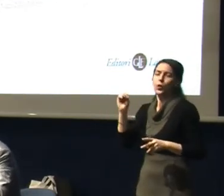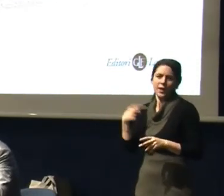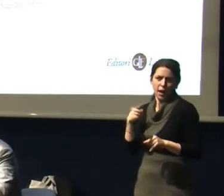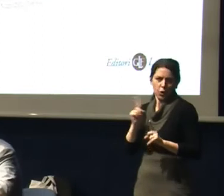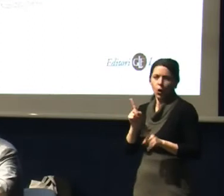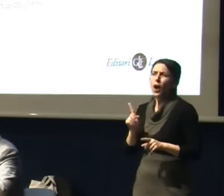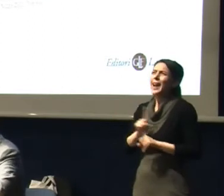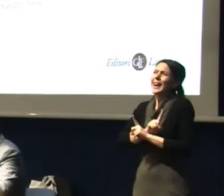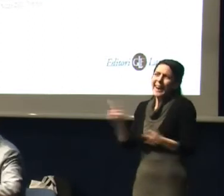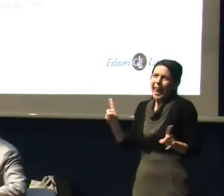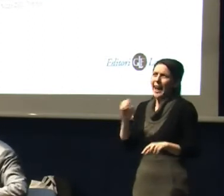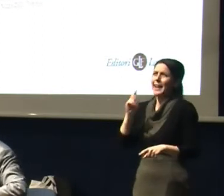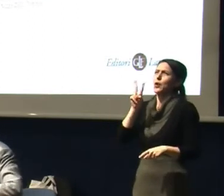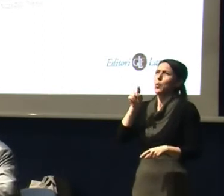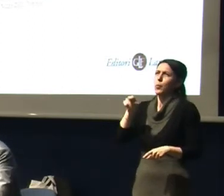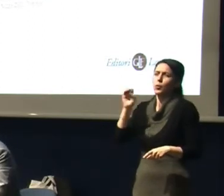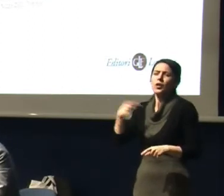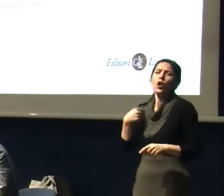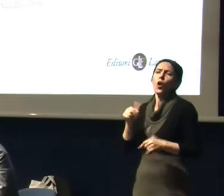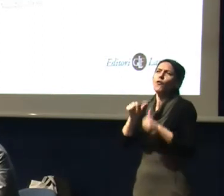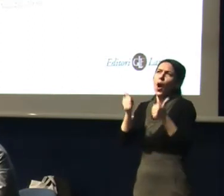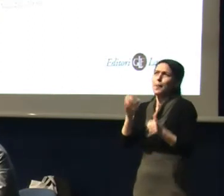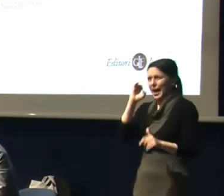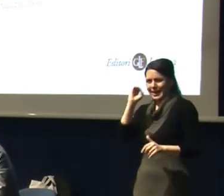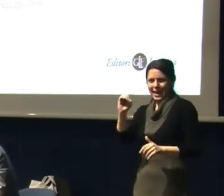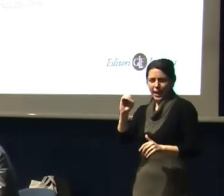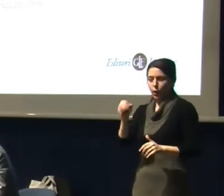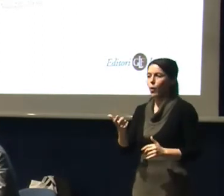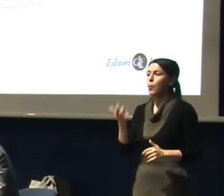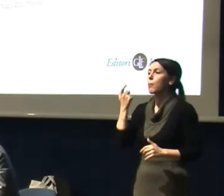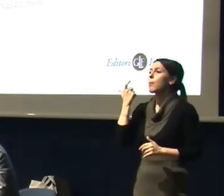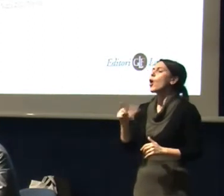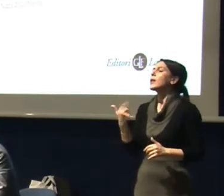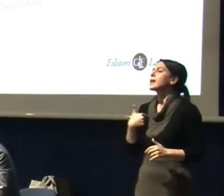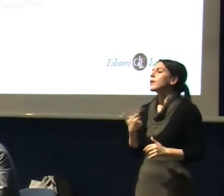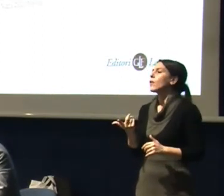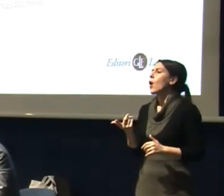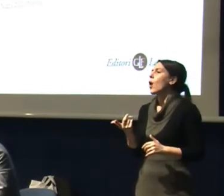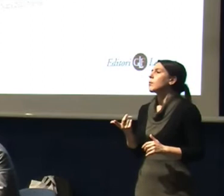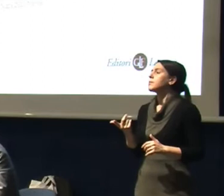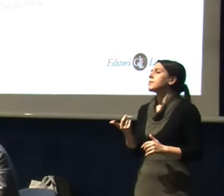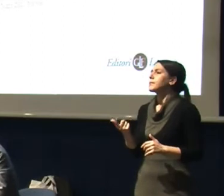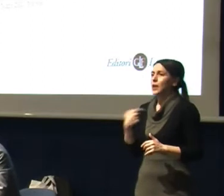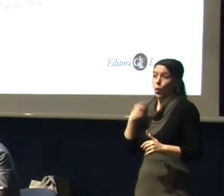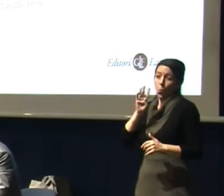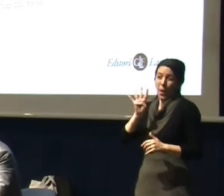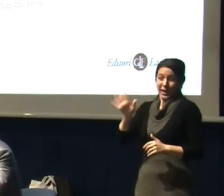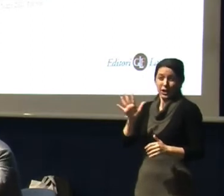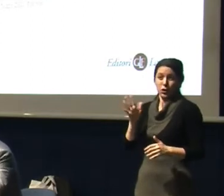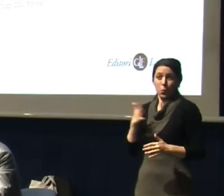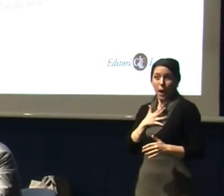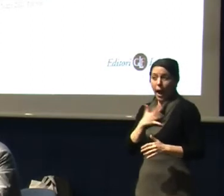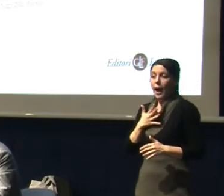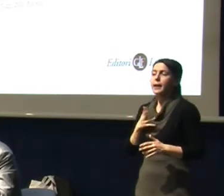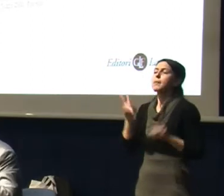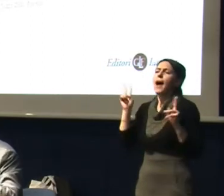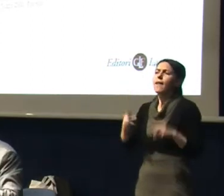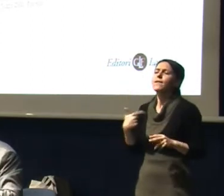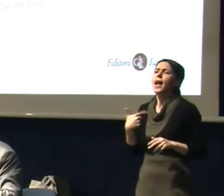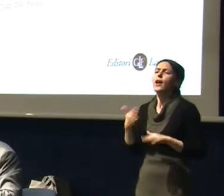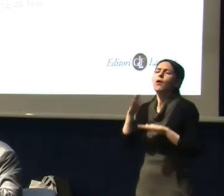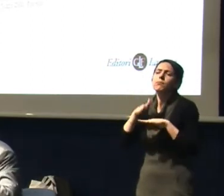2.0 forse uno proprio zero perché sono un nonostante i miei 45 anni sono nato e